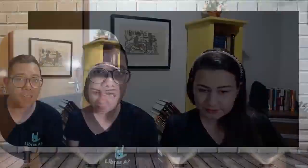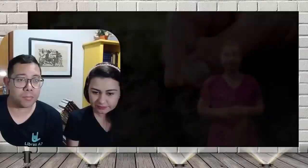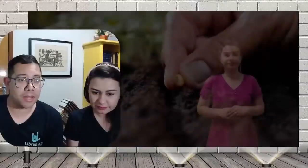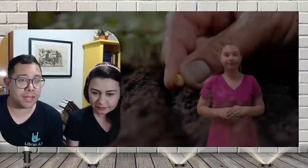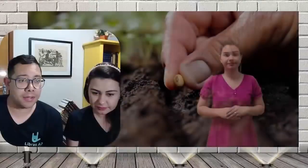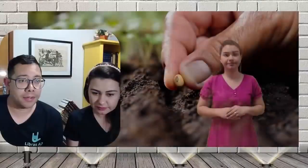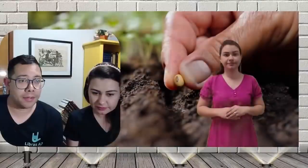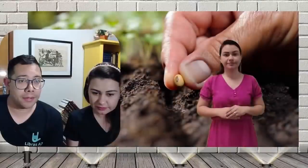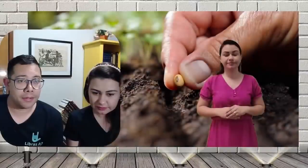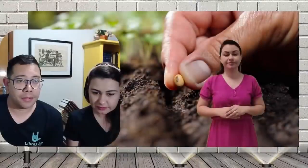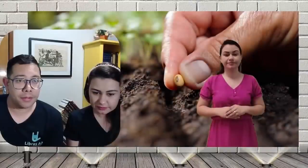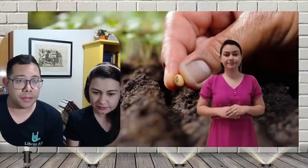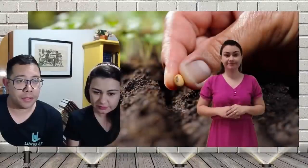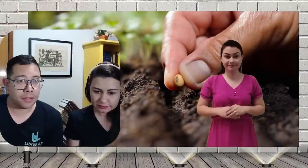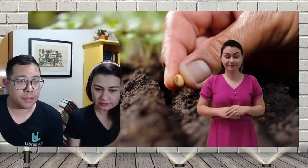Vamos lá.